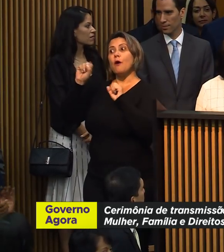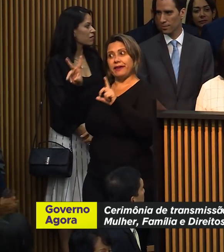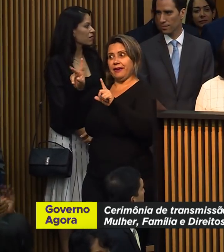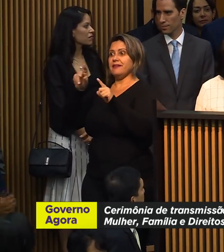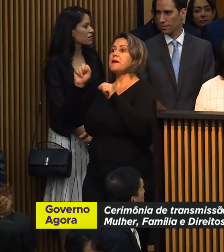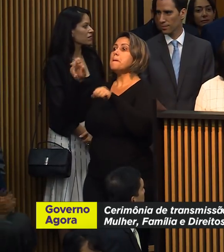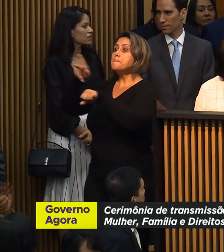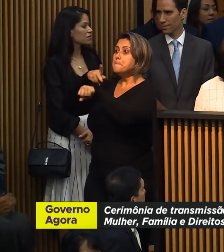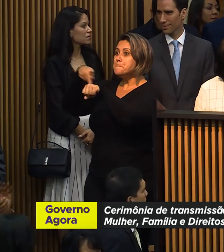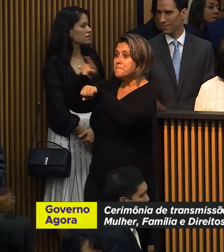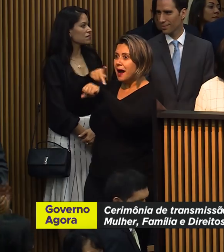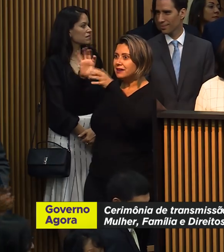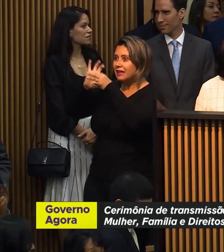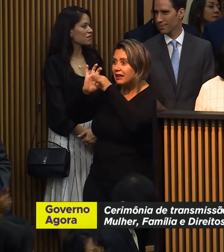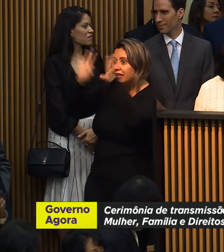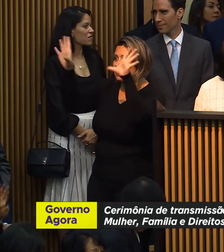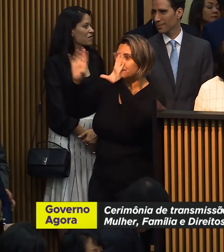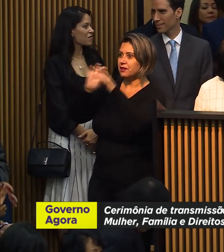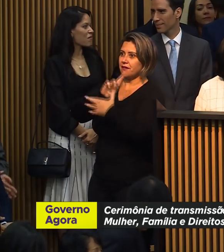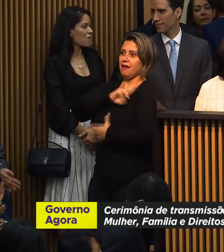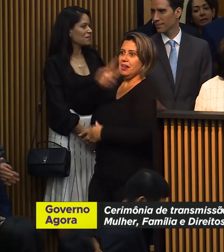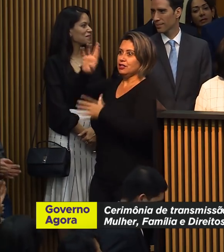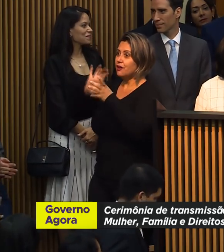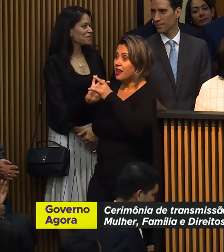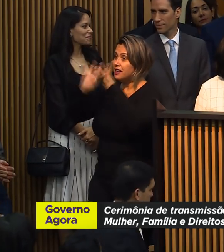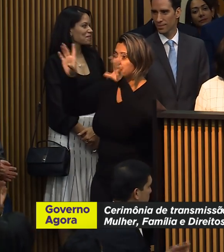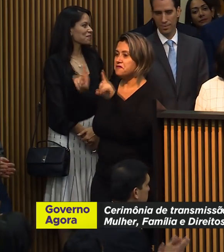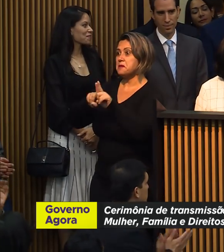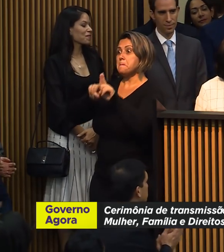Fui pastora de alguns. Amigas.